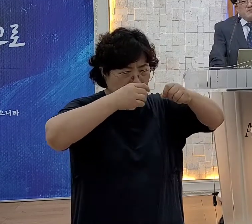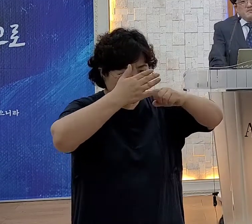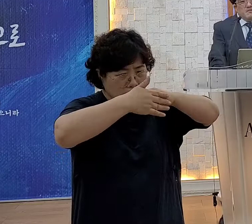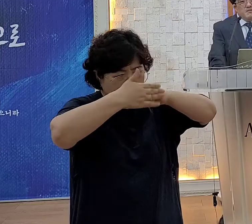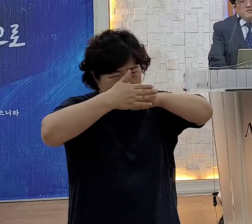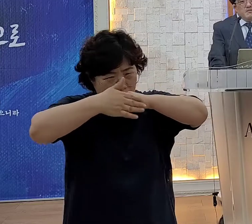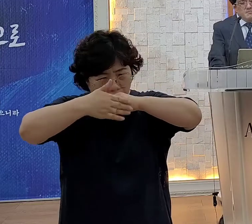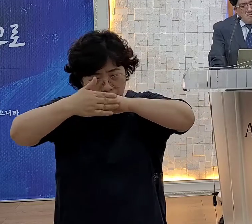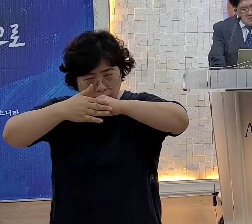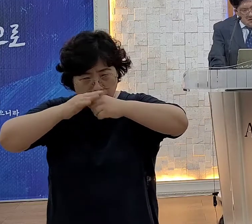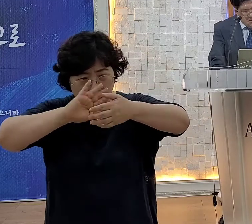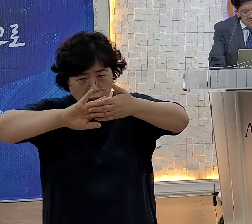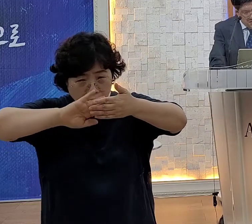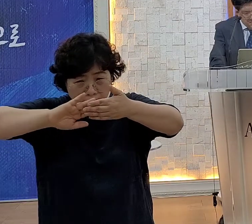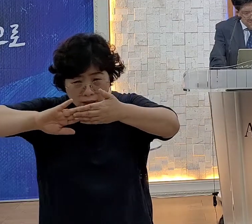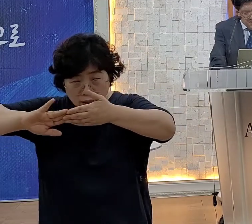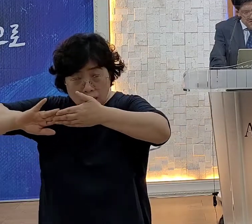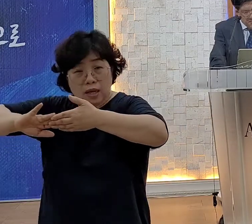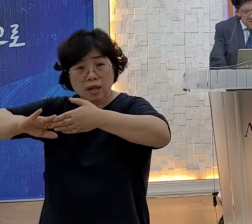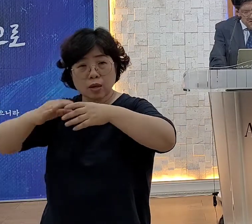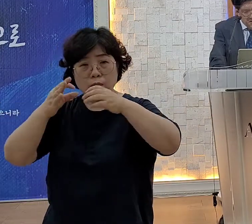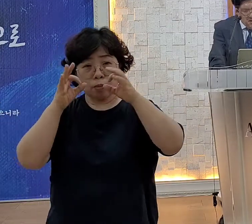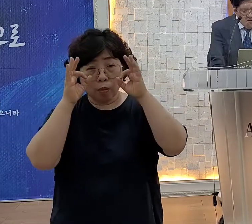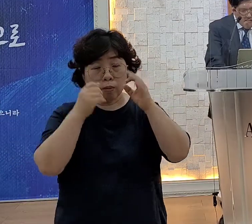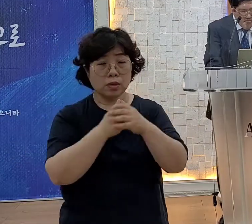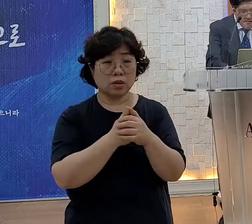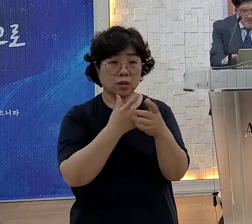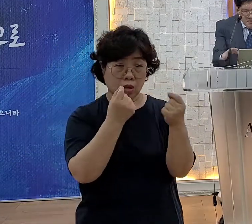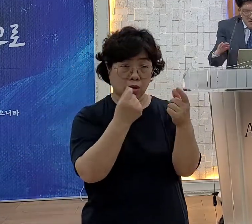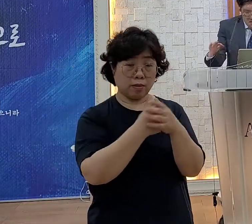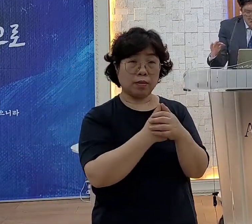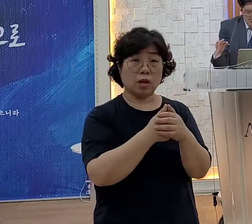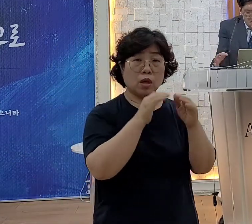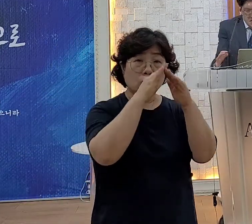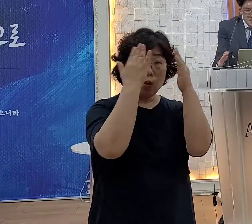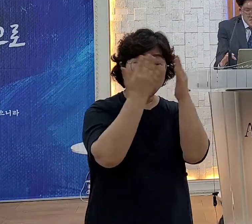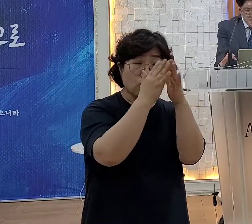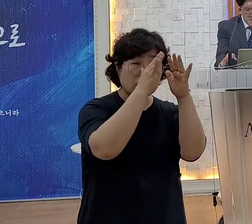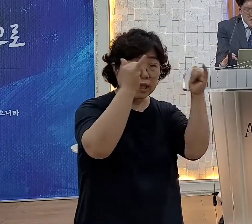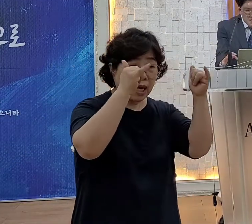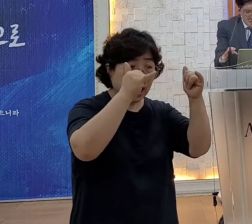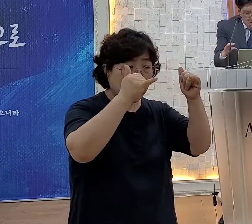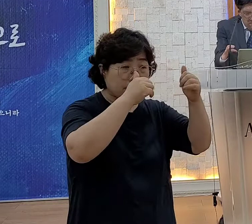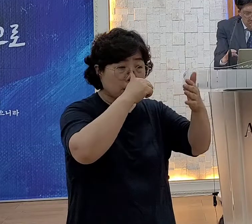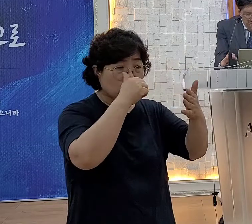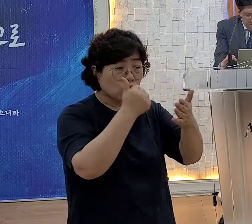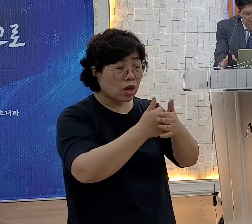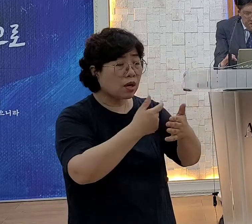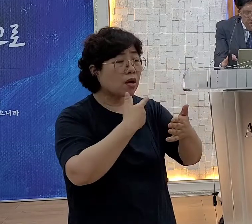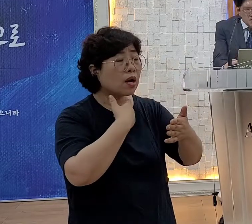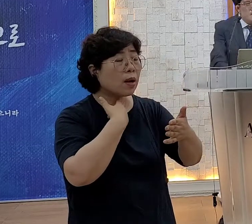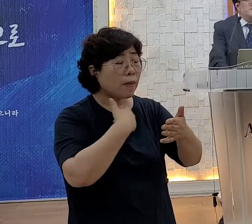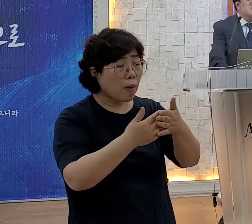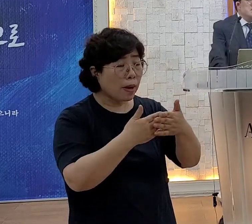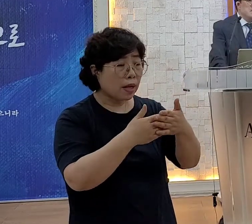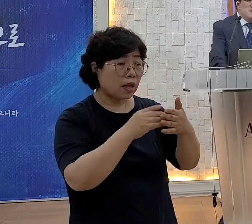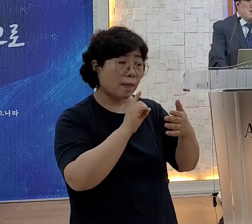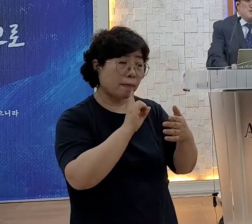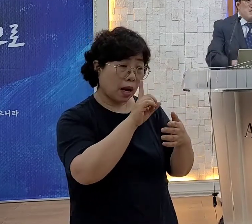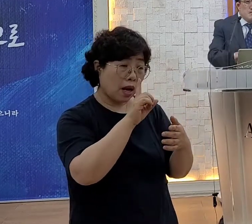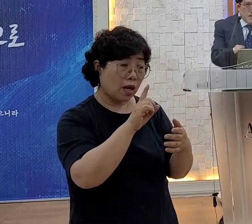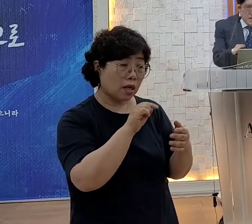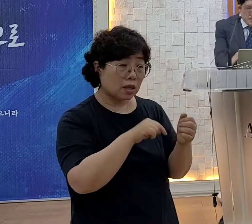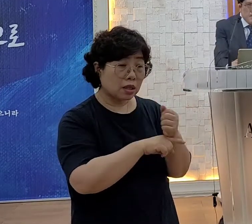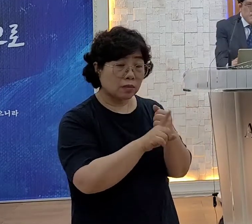말이에요. 모든 사람이 죄를 범하였음에, 이게 스냅 사진을 찍은 것 같은 특별한 과거 시제다. 이 무슨